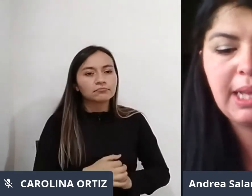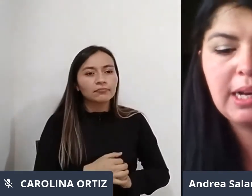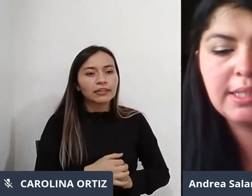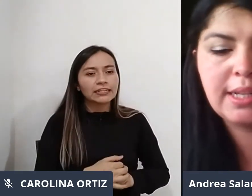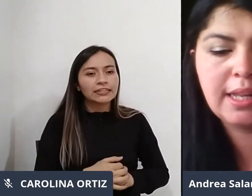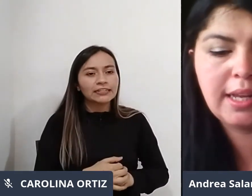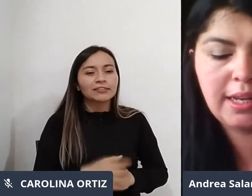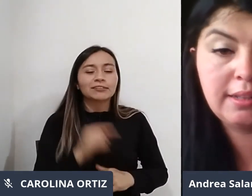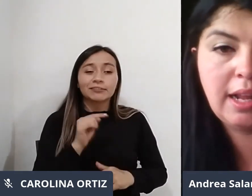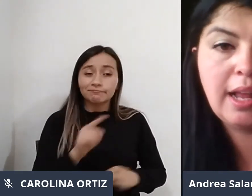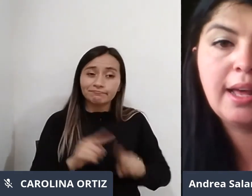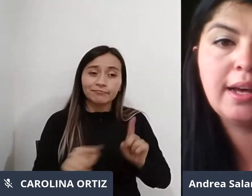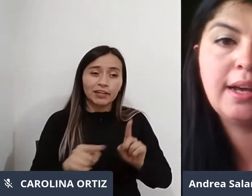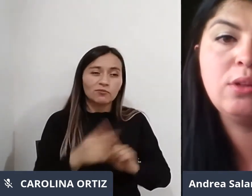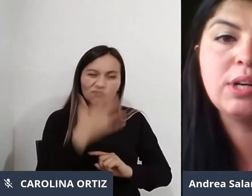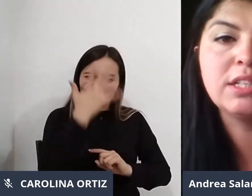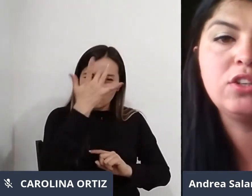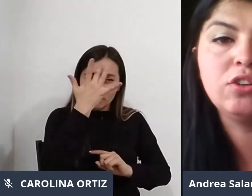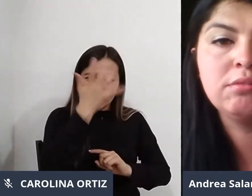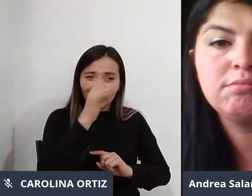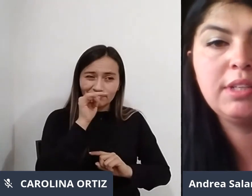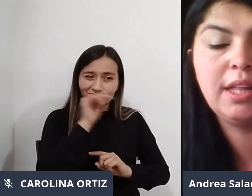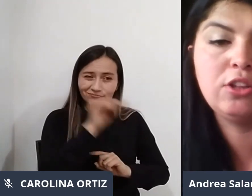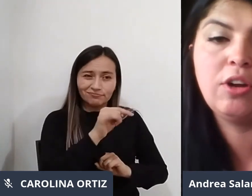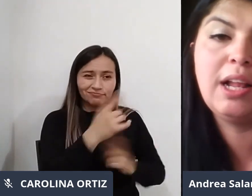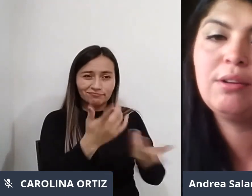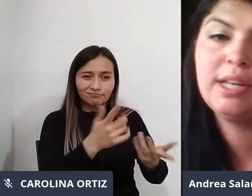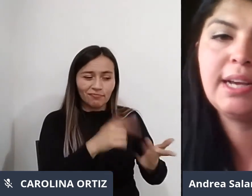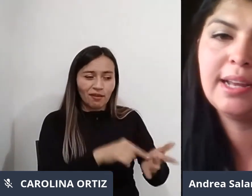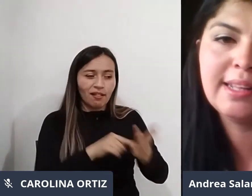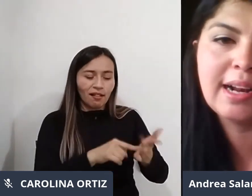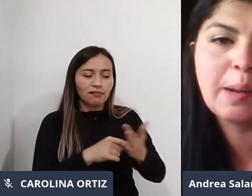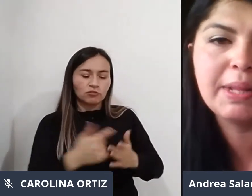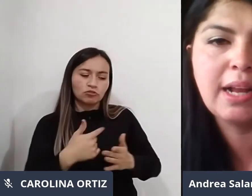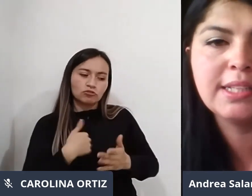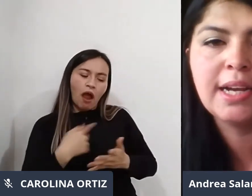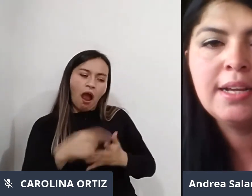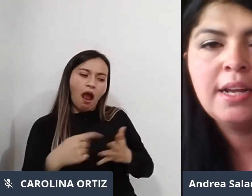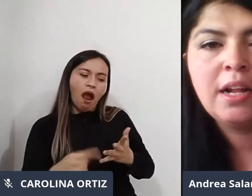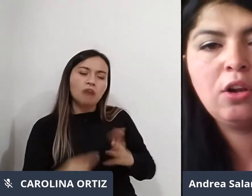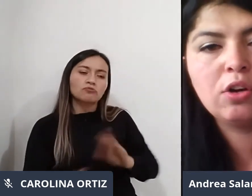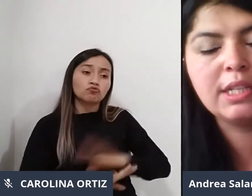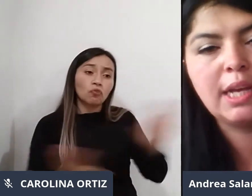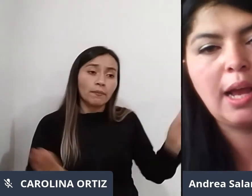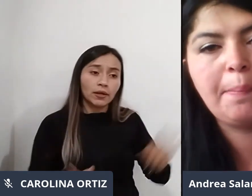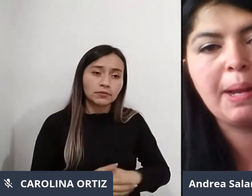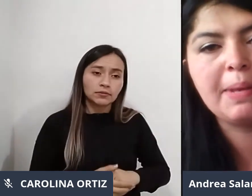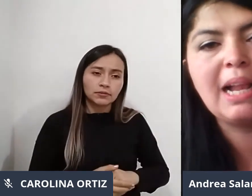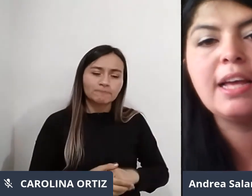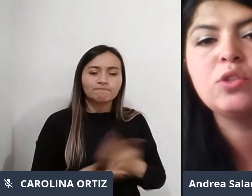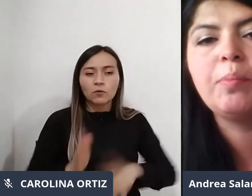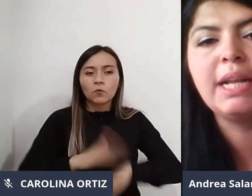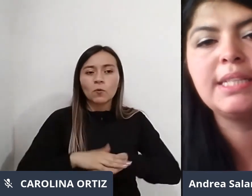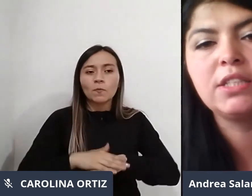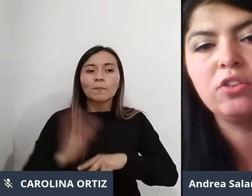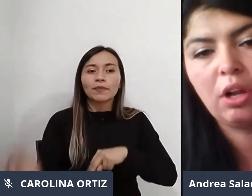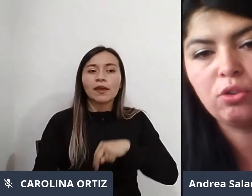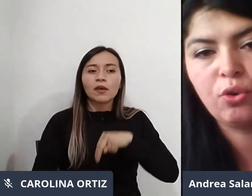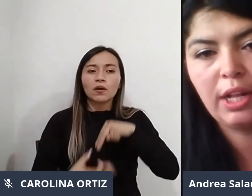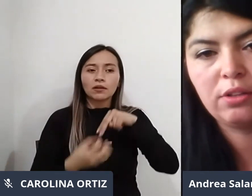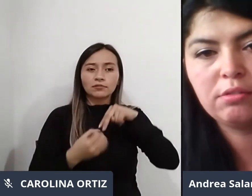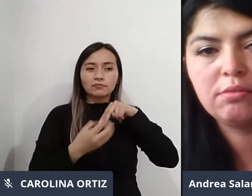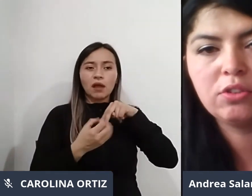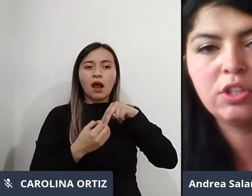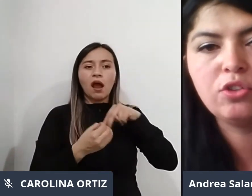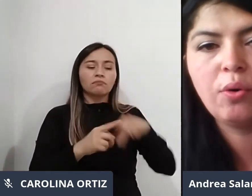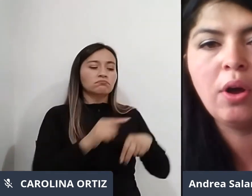lógica capitalista de la educación y de toda la lógica general capitalista, lo que se apremia es la deshumanización de